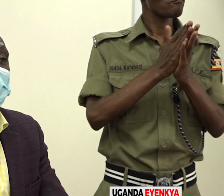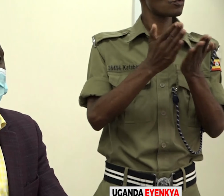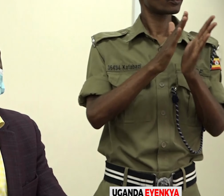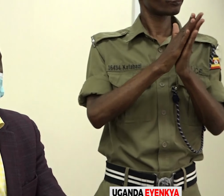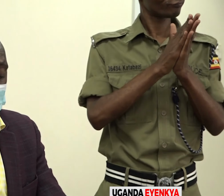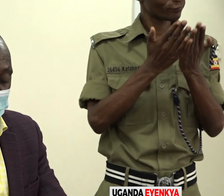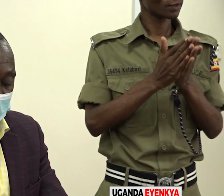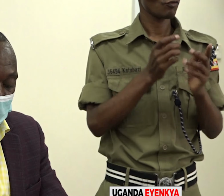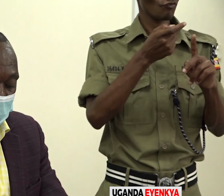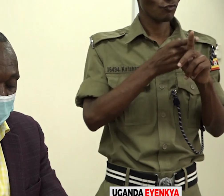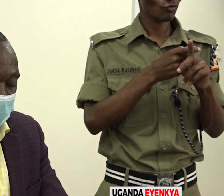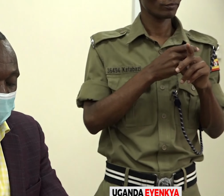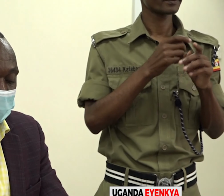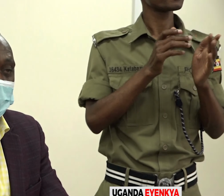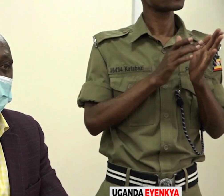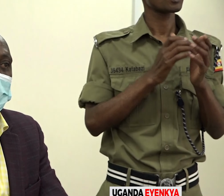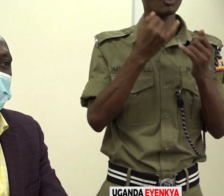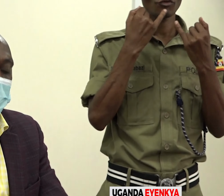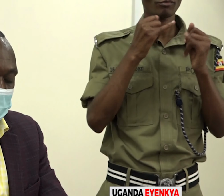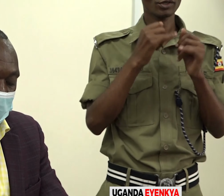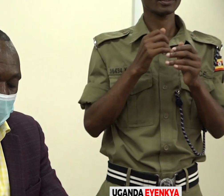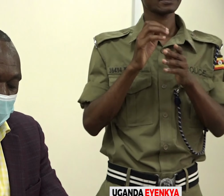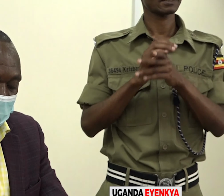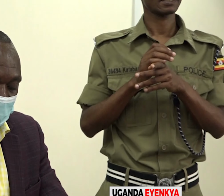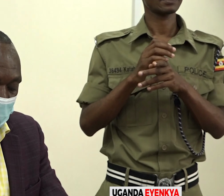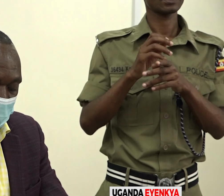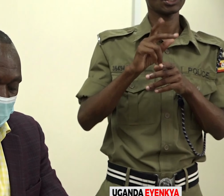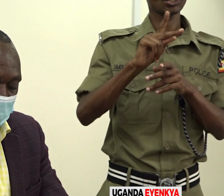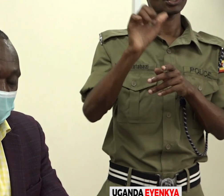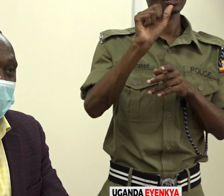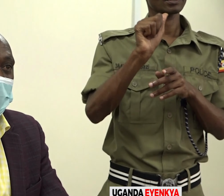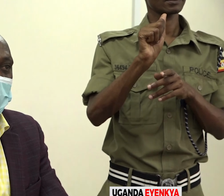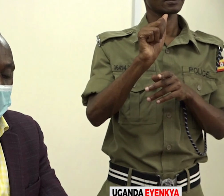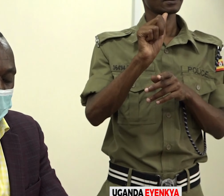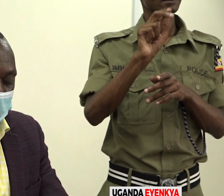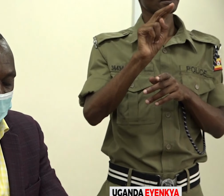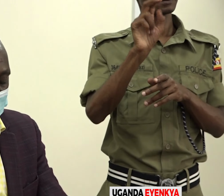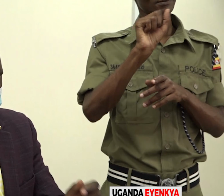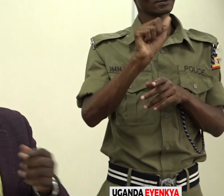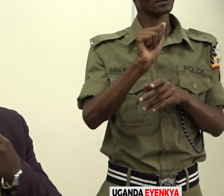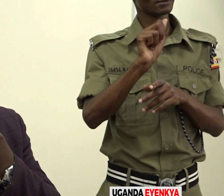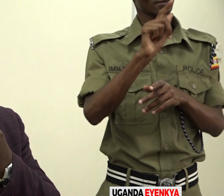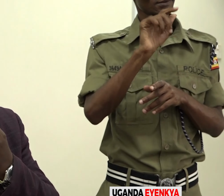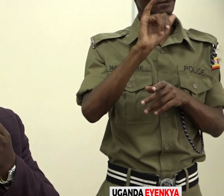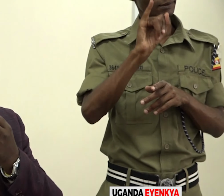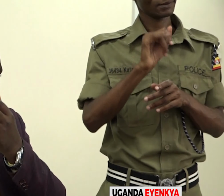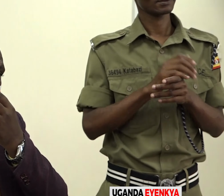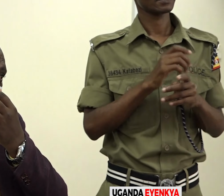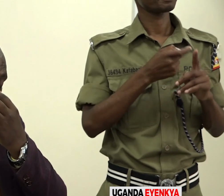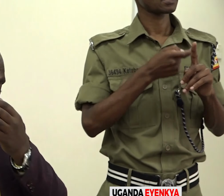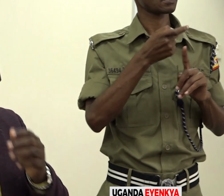Kusinziira ku address gye tulina, abeera Ekisaasi Central mu Nakawa Division wano mu Kampala.